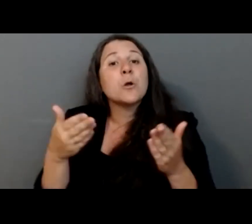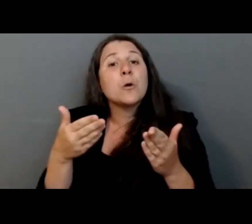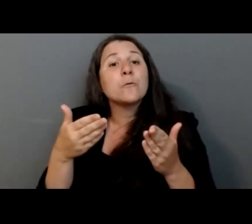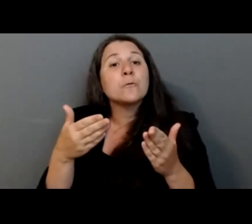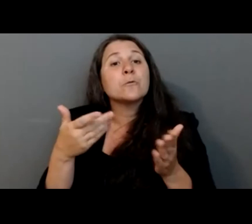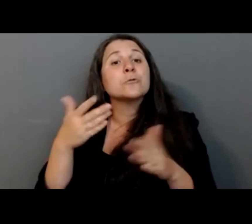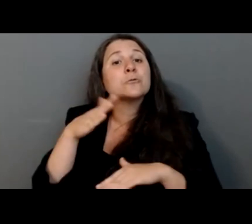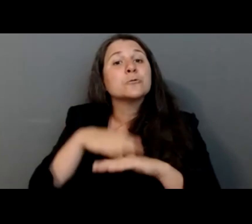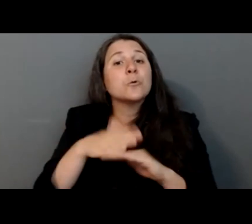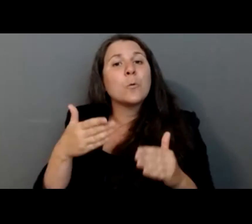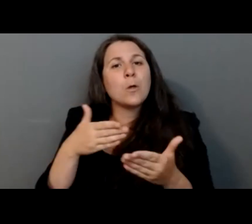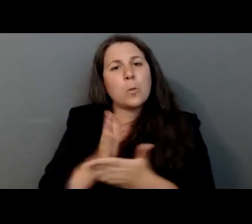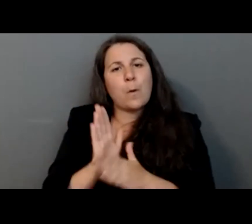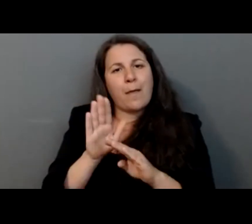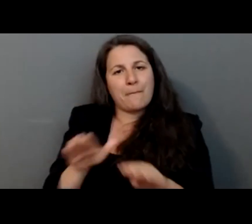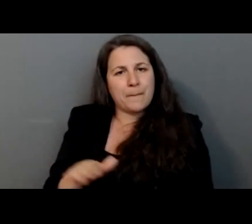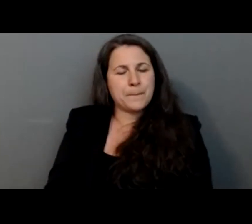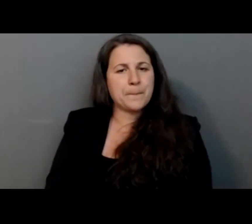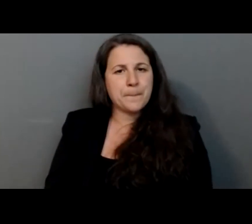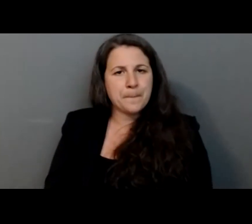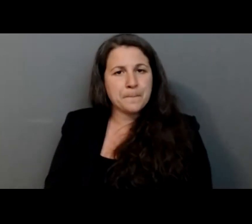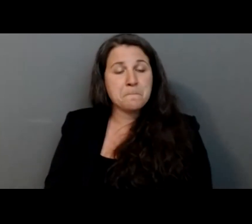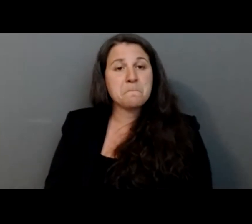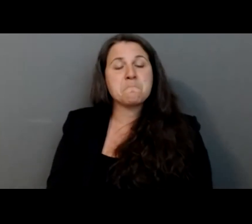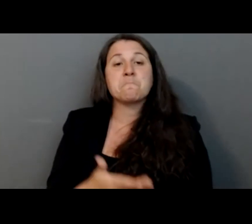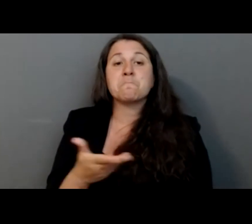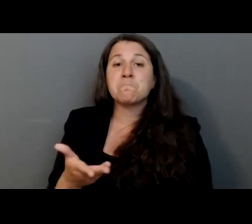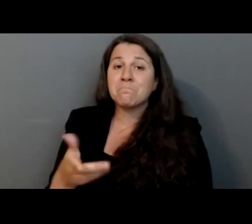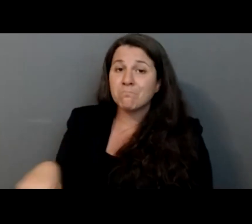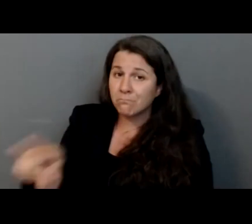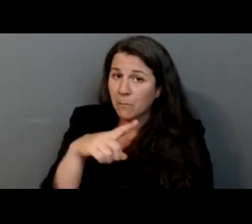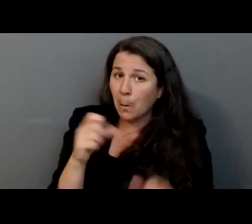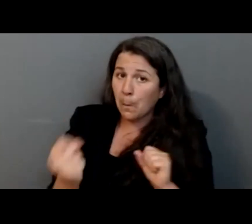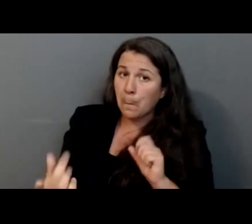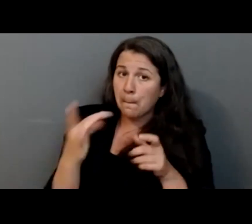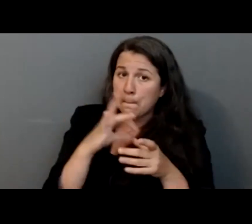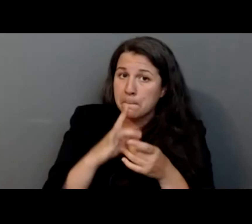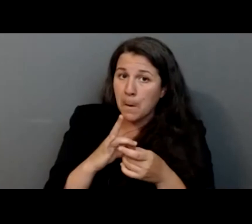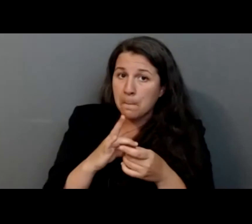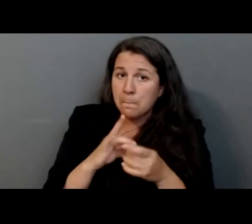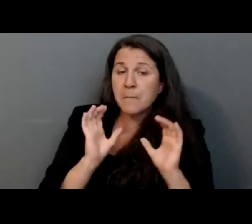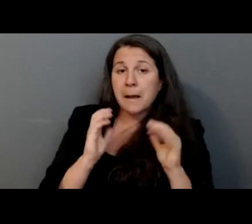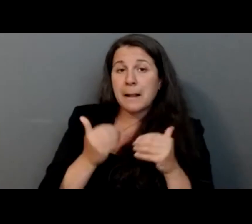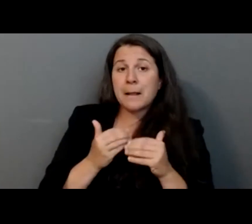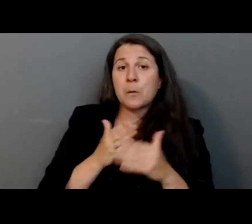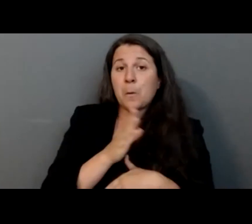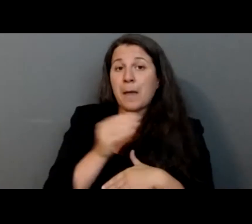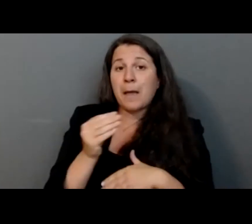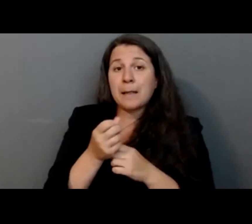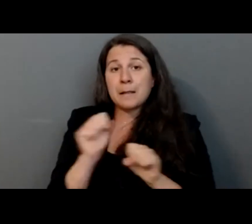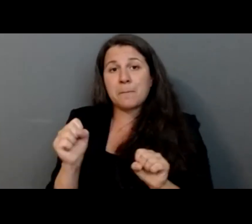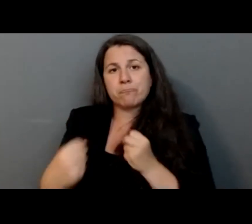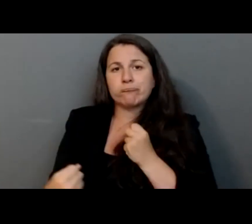enfants. Je vous invite encore une fois à devenir membre de la Ligue des droits et libertés pour appuyer notre travail